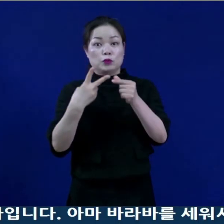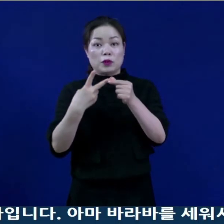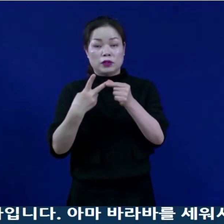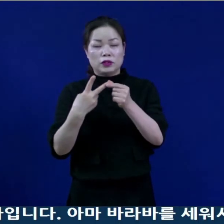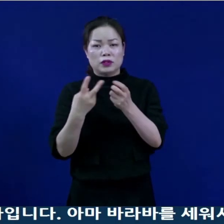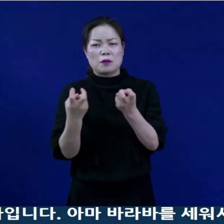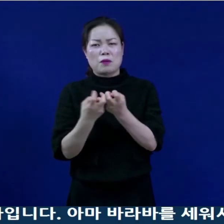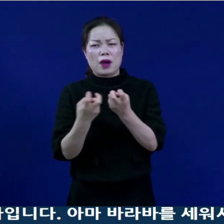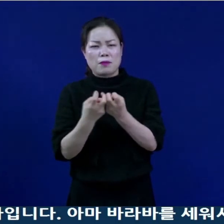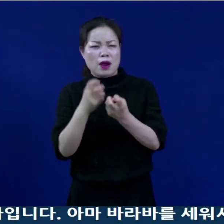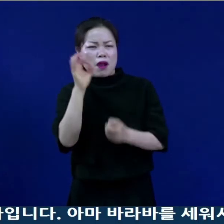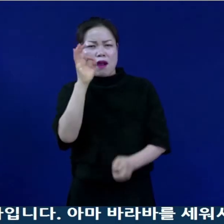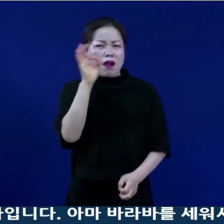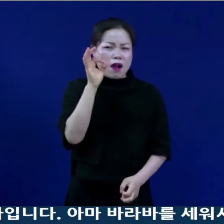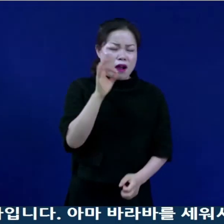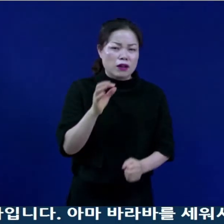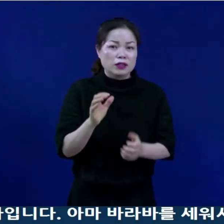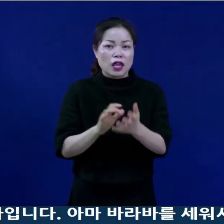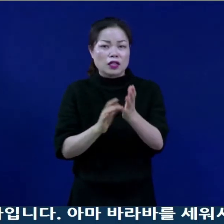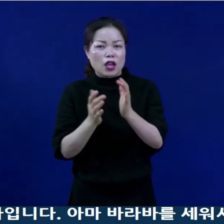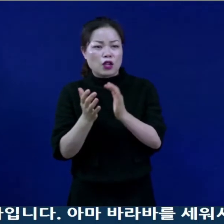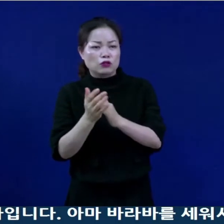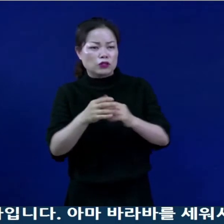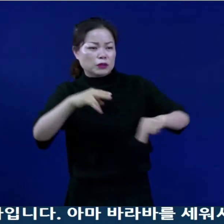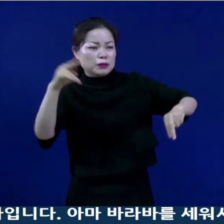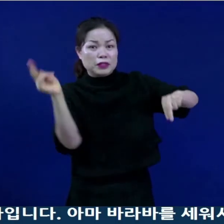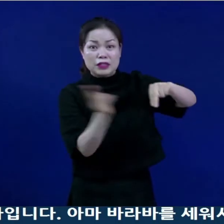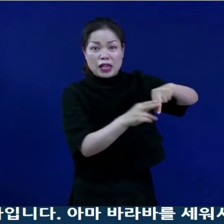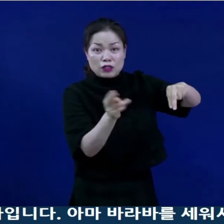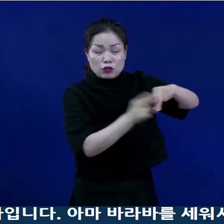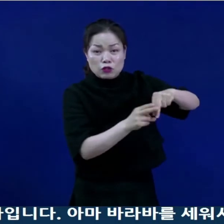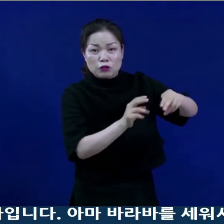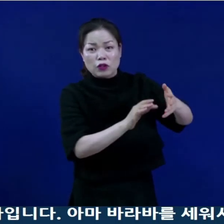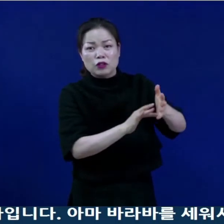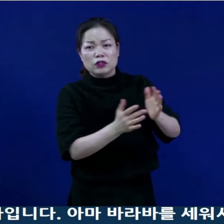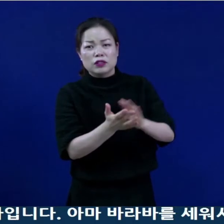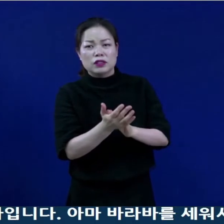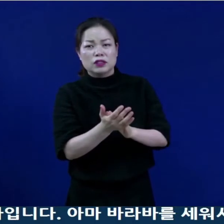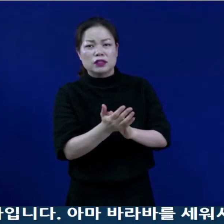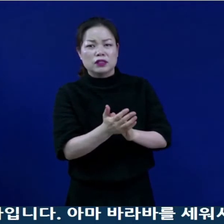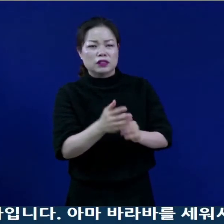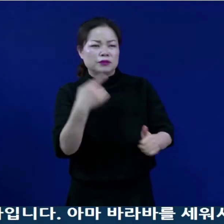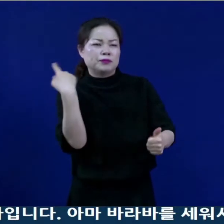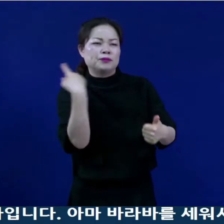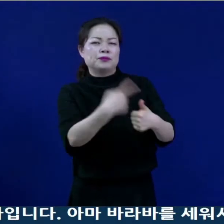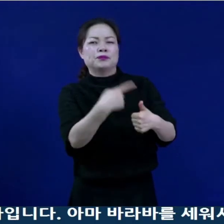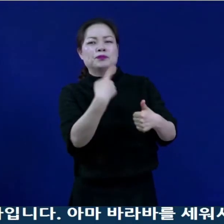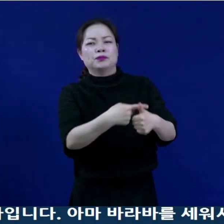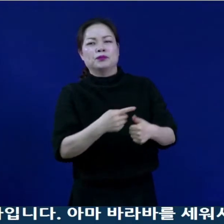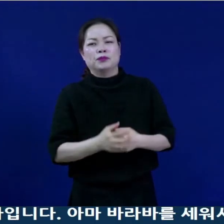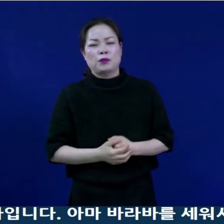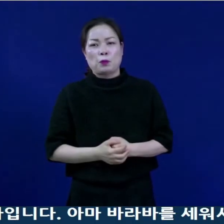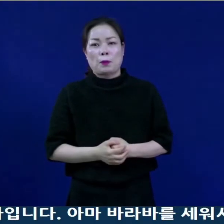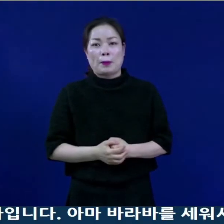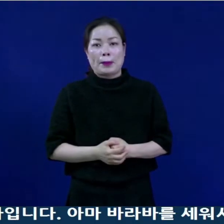그것은 무엇이냐면 예수님을 채찍질하고 예수님을 능욕하는 것이었습니다.